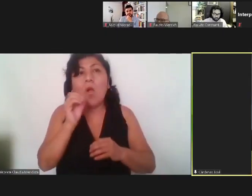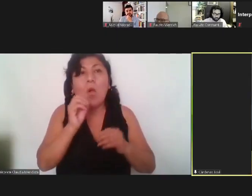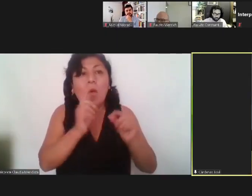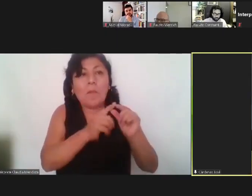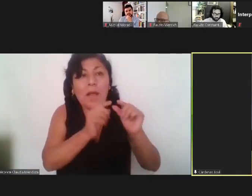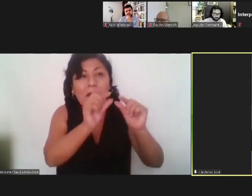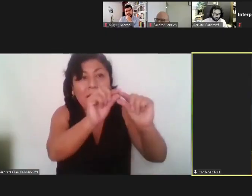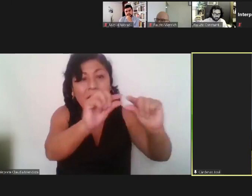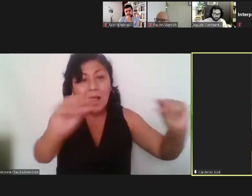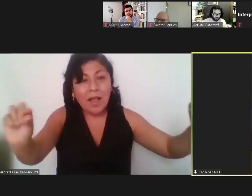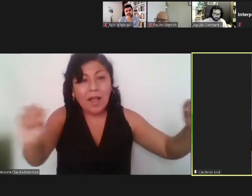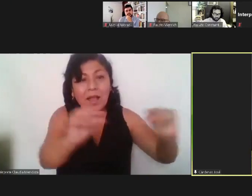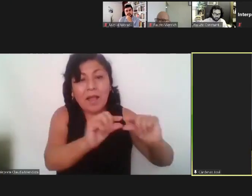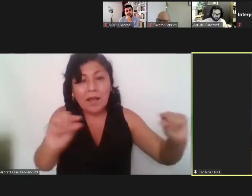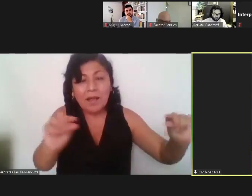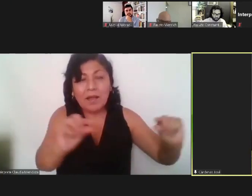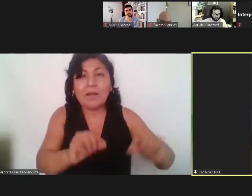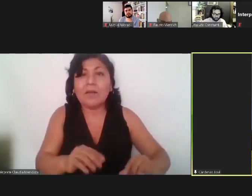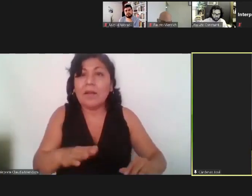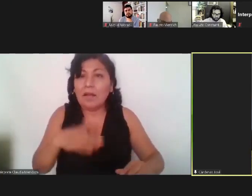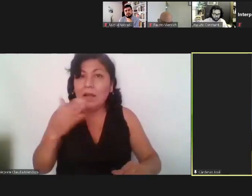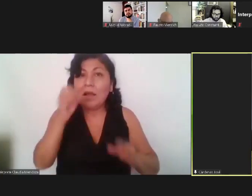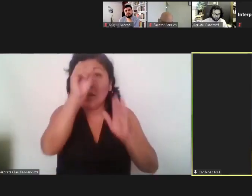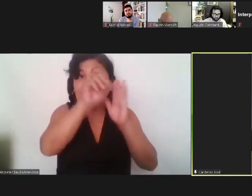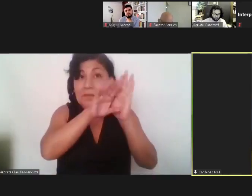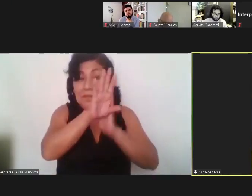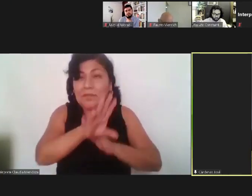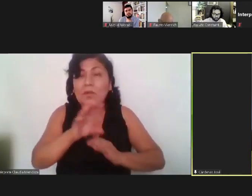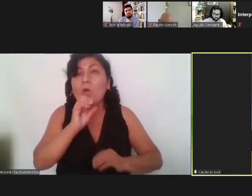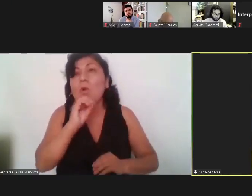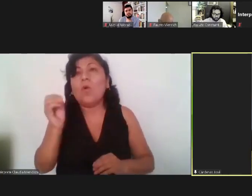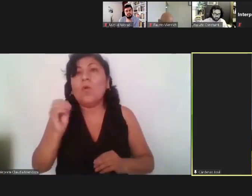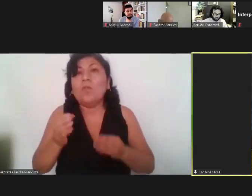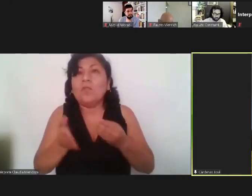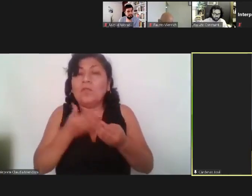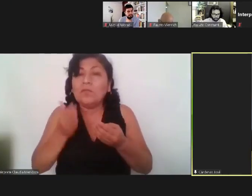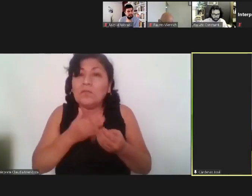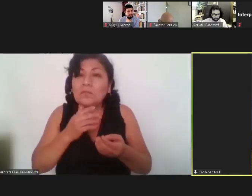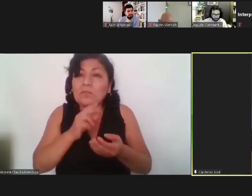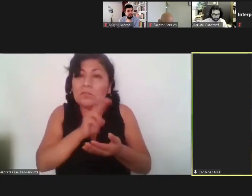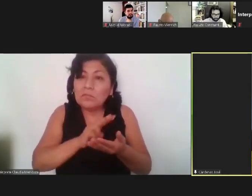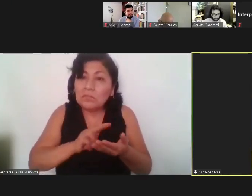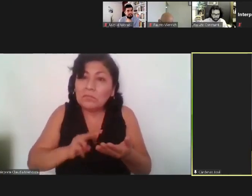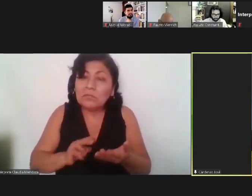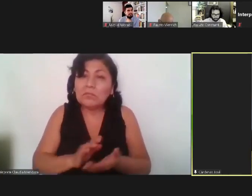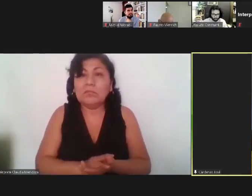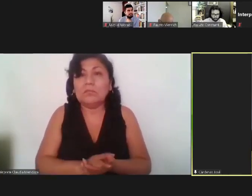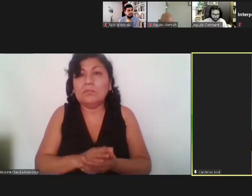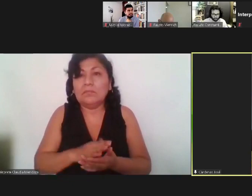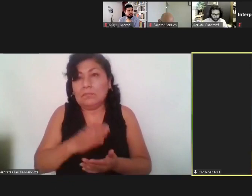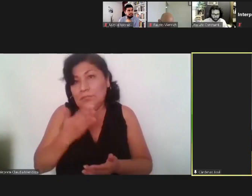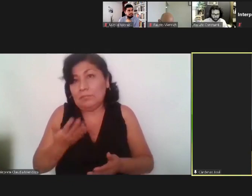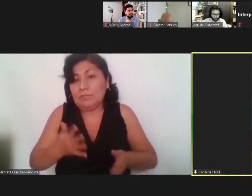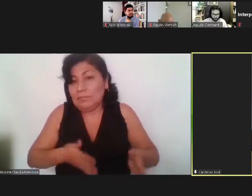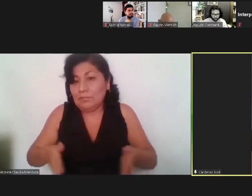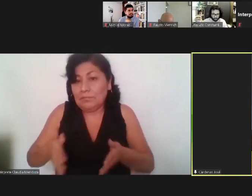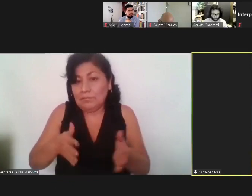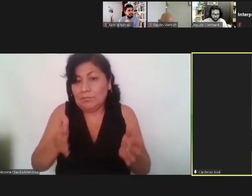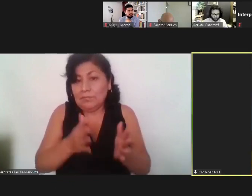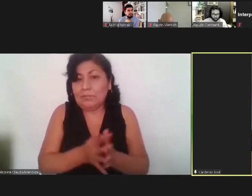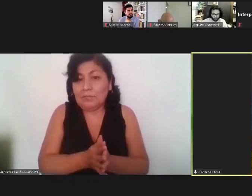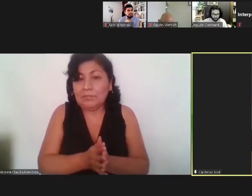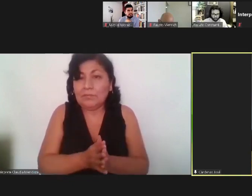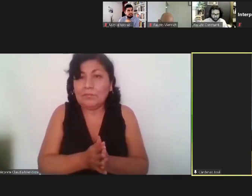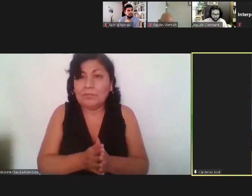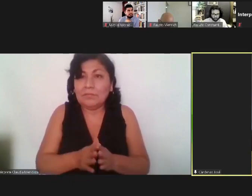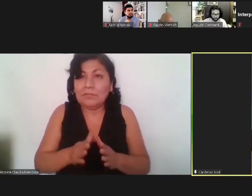se utiliza en el cine, el audiovisual, o la lectura fácil, son tecnologías, elementos, metodologías que se están empezando a